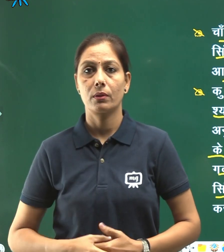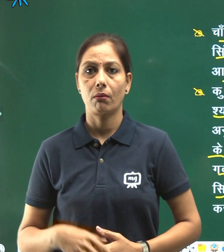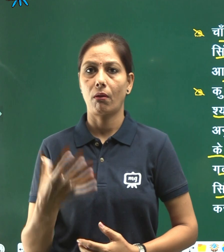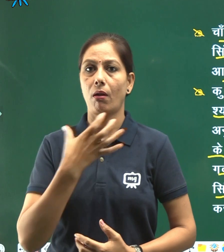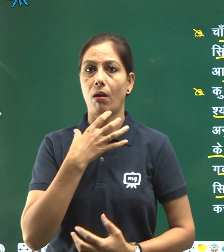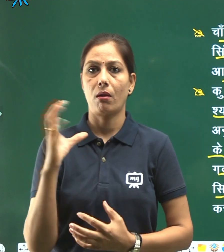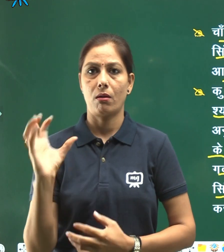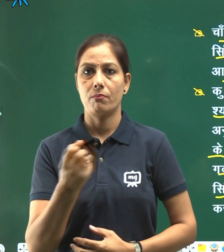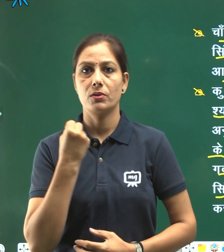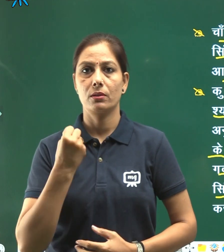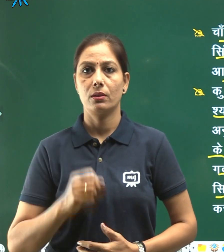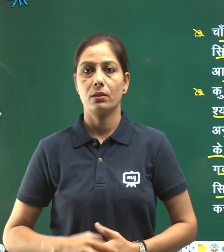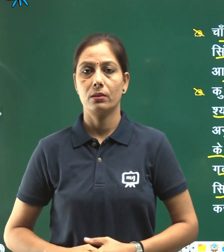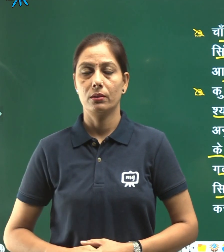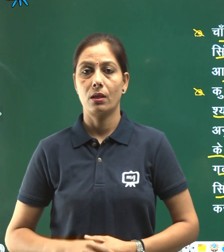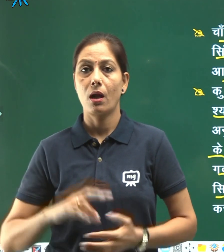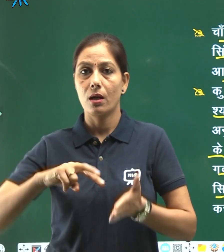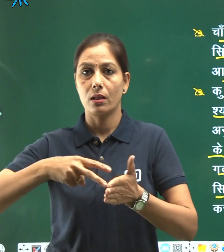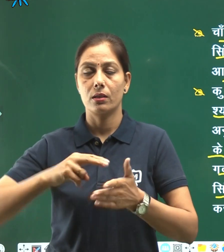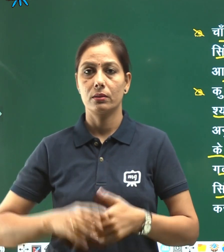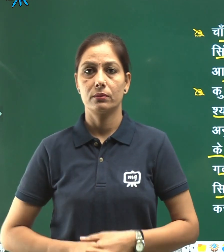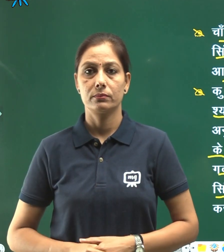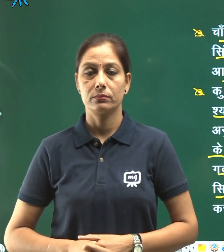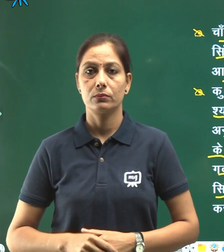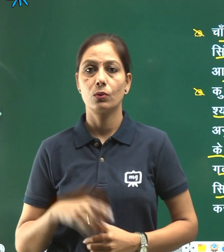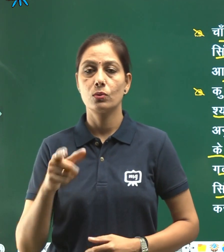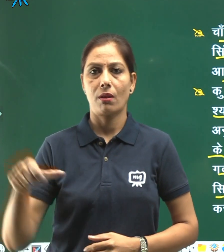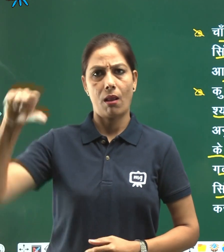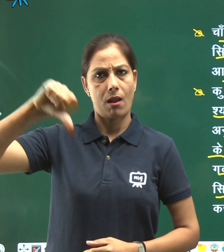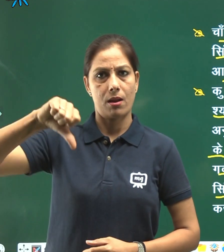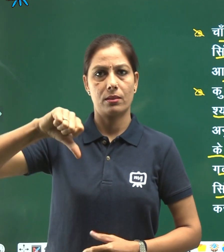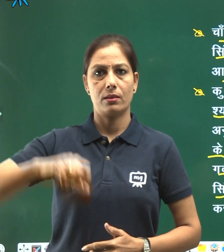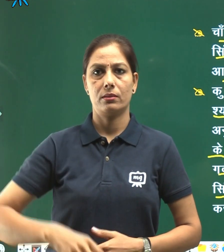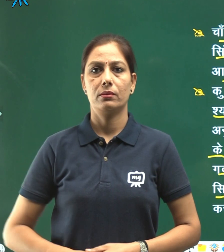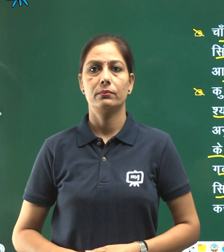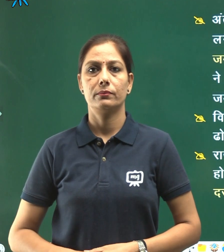कब्जा कर लिया, अर्थात उसे हरा दिया।